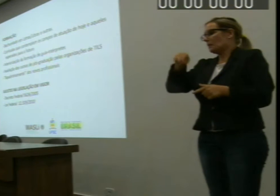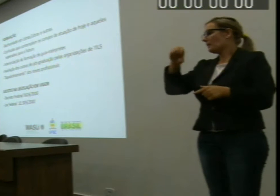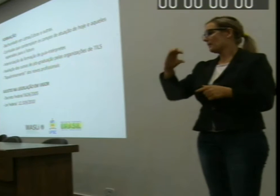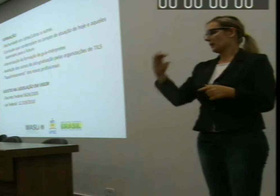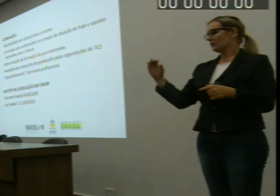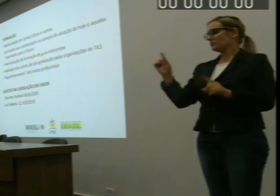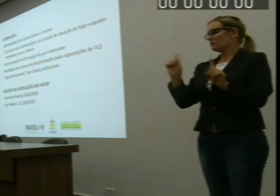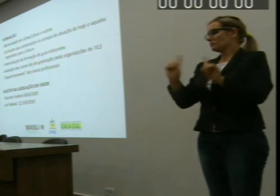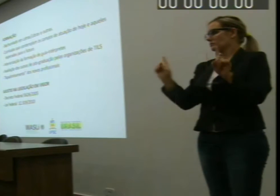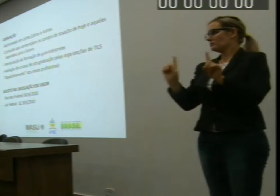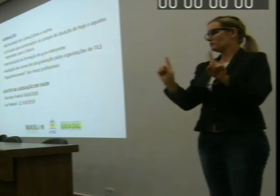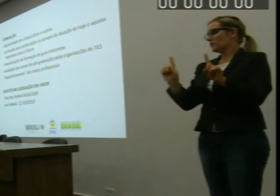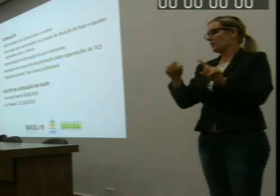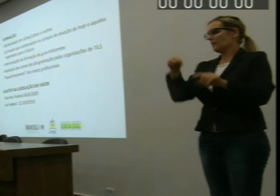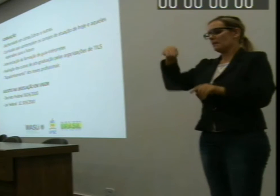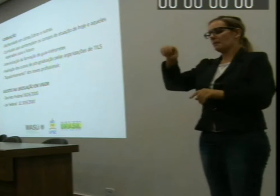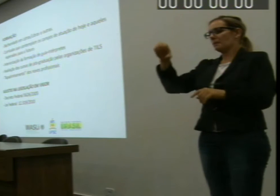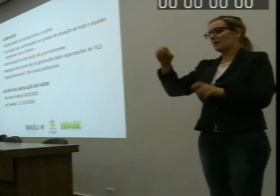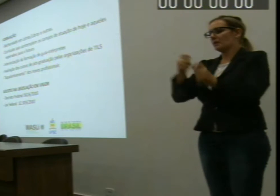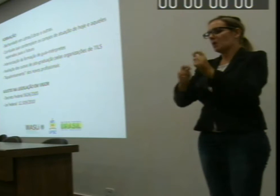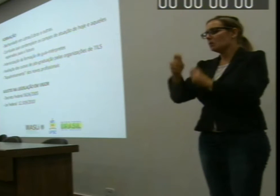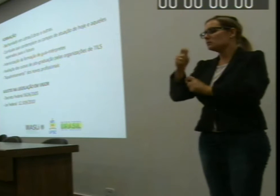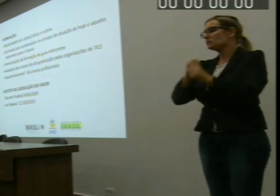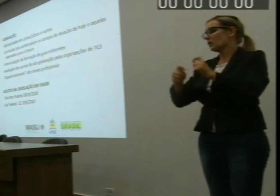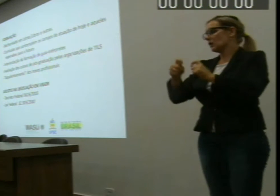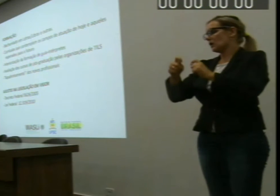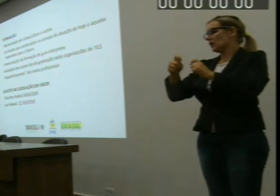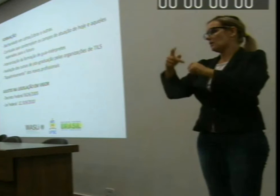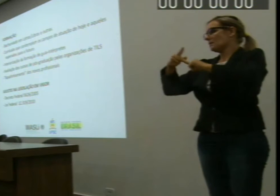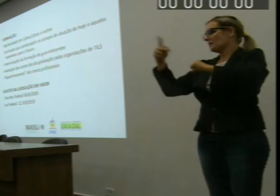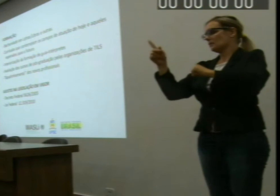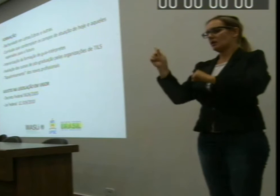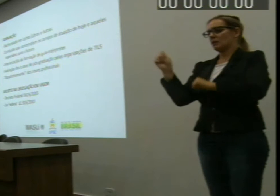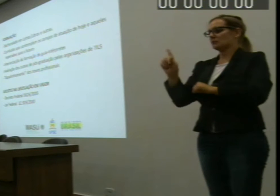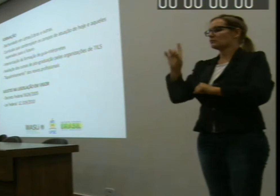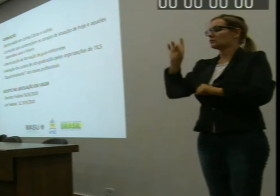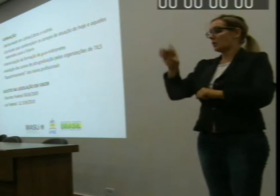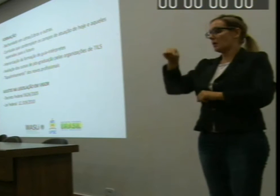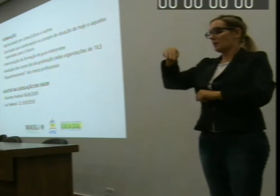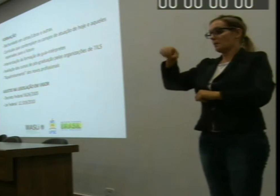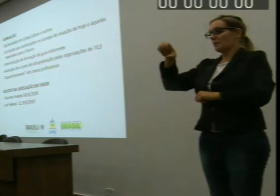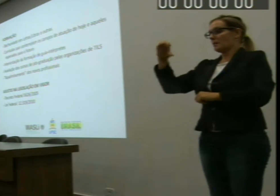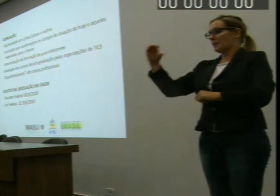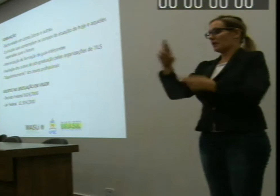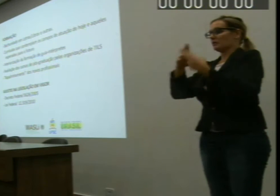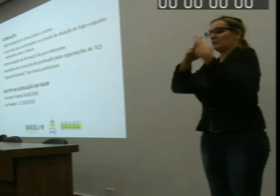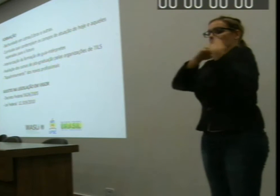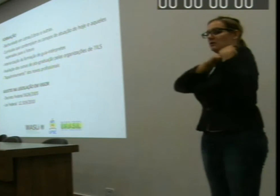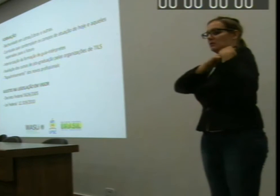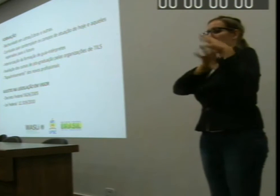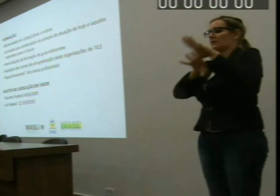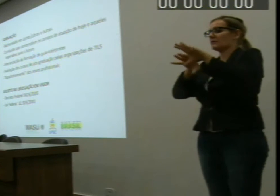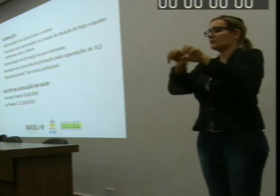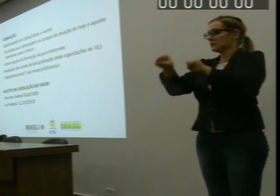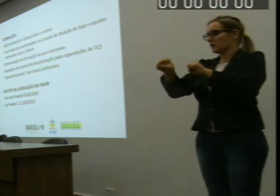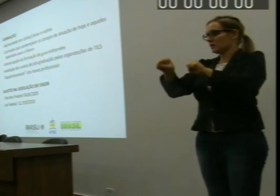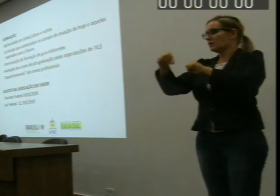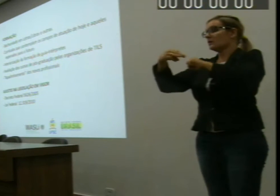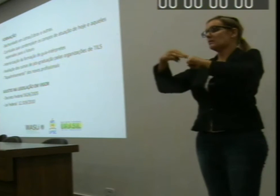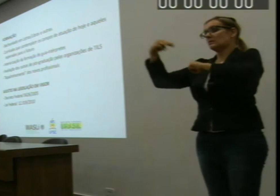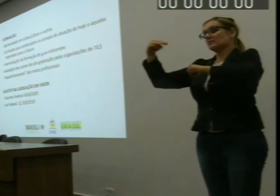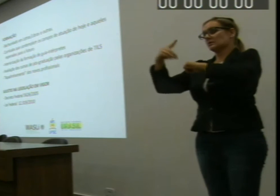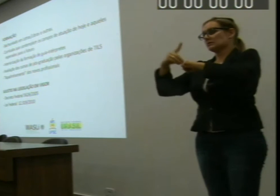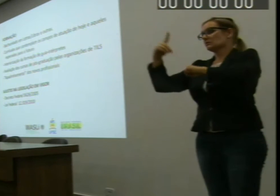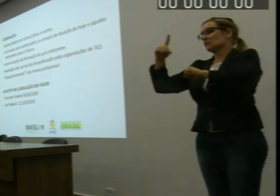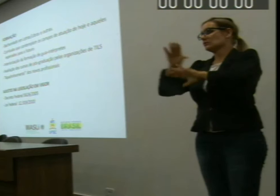especialização O MEC não controla o Mac controla graduações e pós-graduações strict sensos que são os mestrados